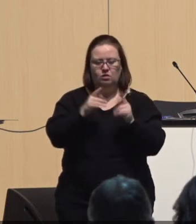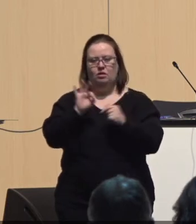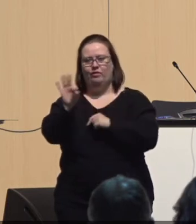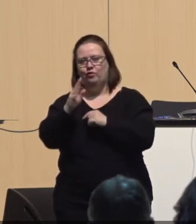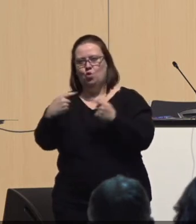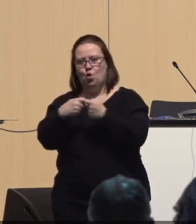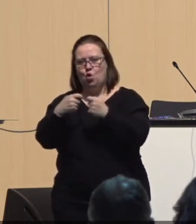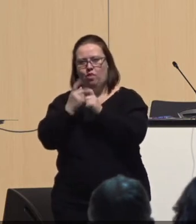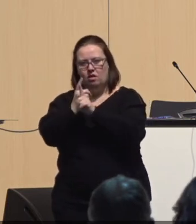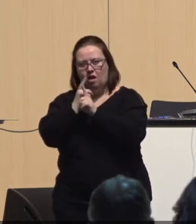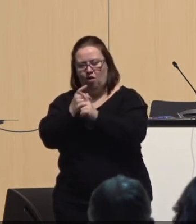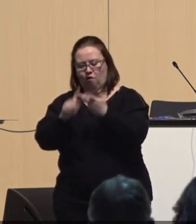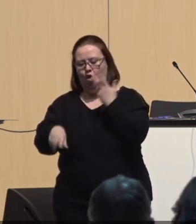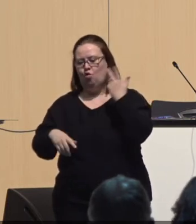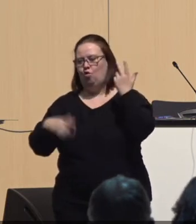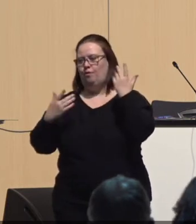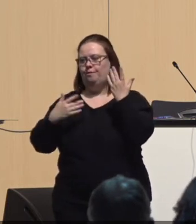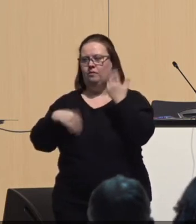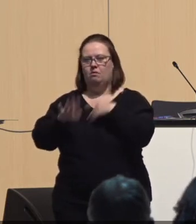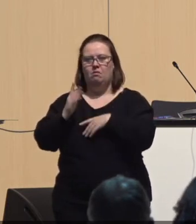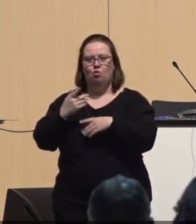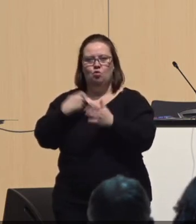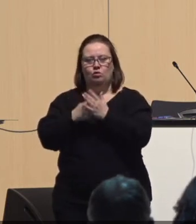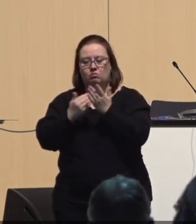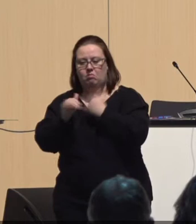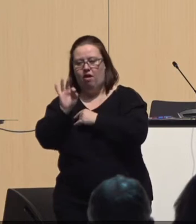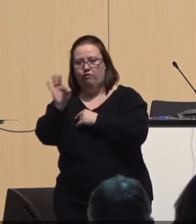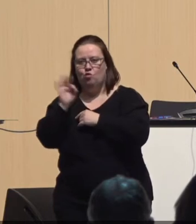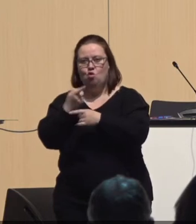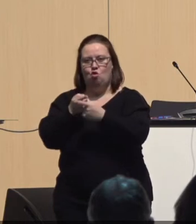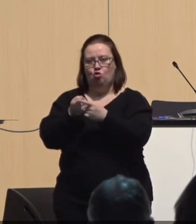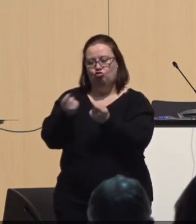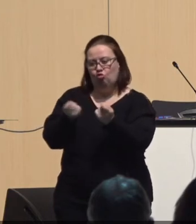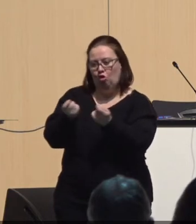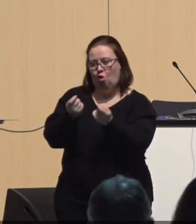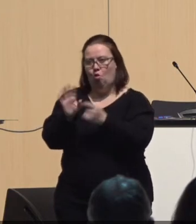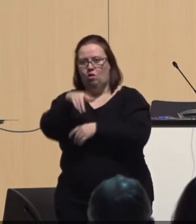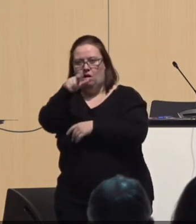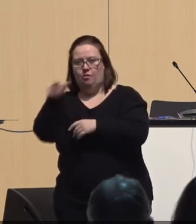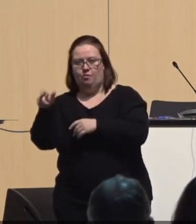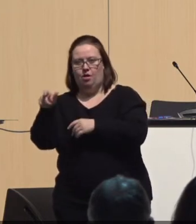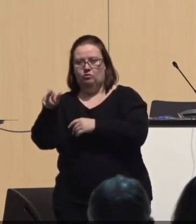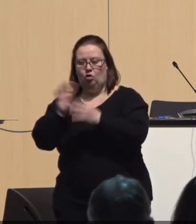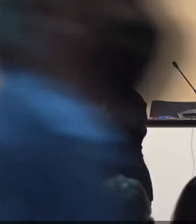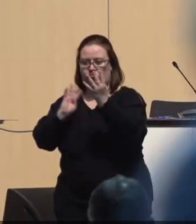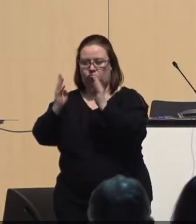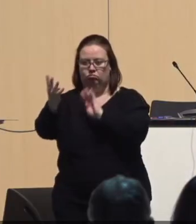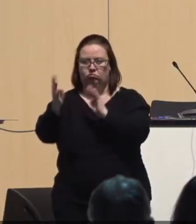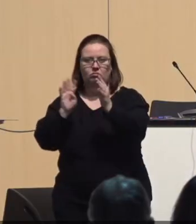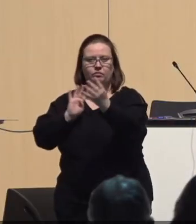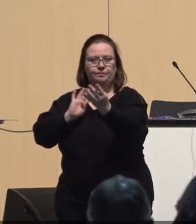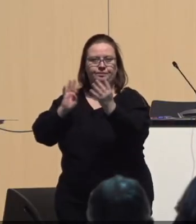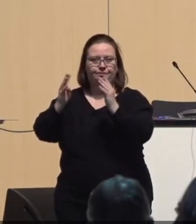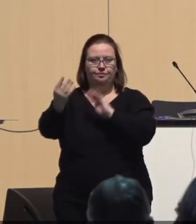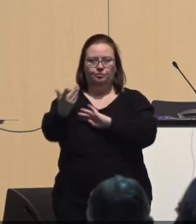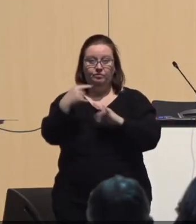für die Kontaktnachverfolgung, Mehrkosten für die Steuerung der Besucherströme, damit in dem Fall, falls Weihnachtsmärkte oder